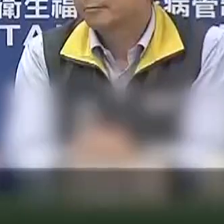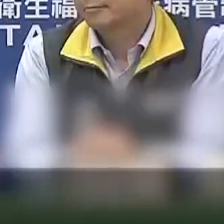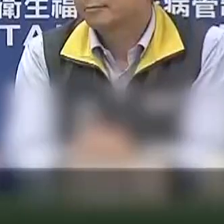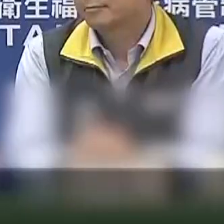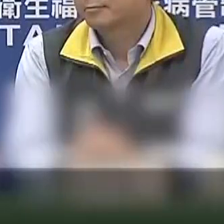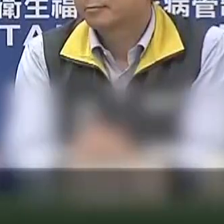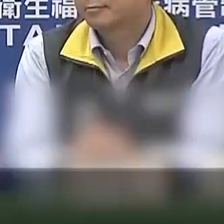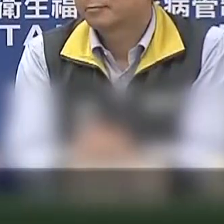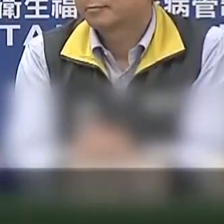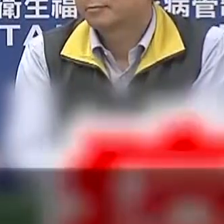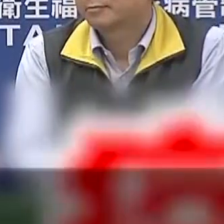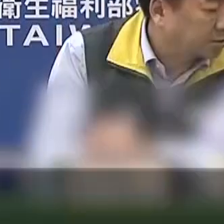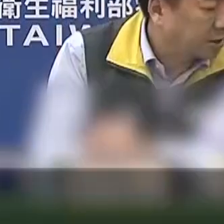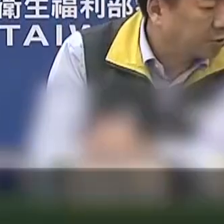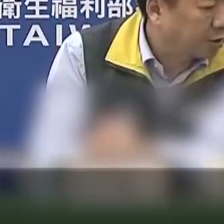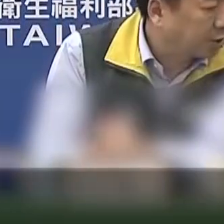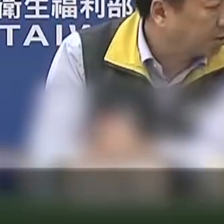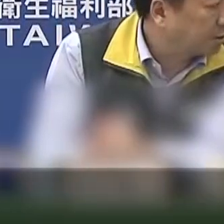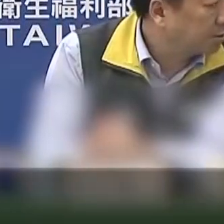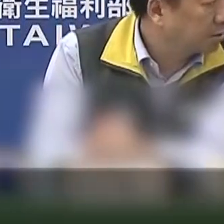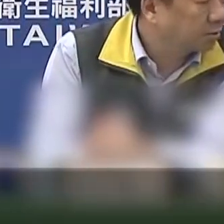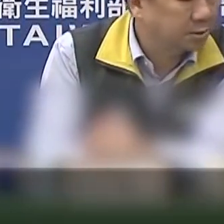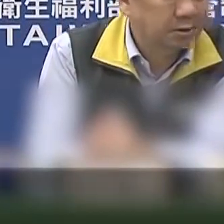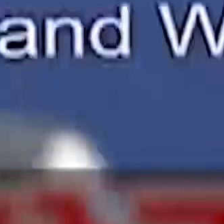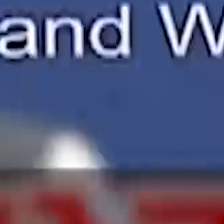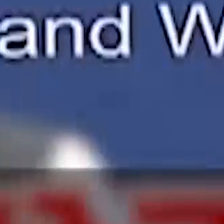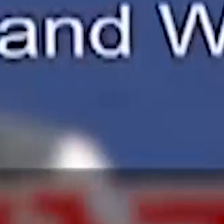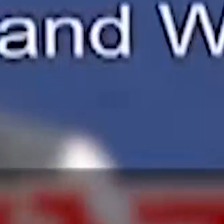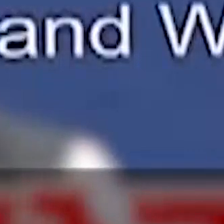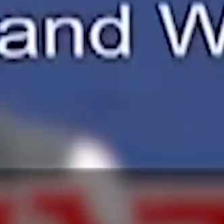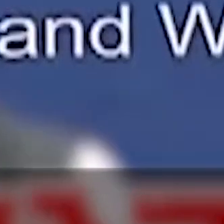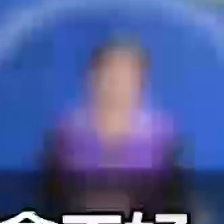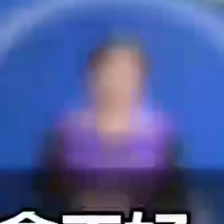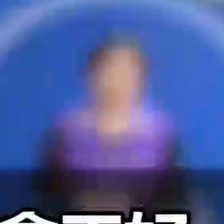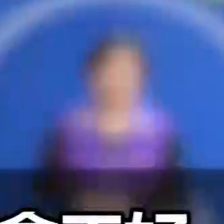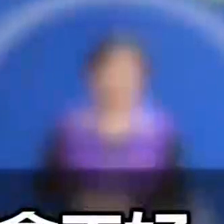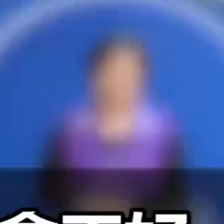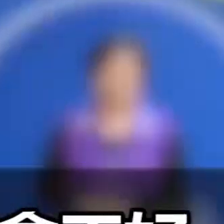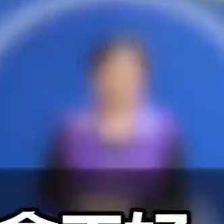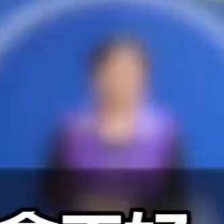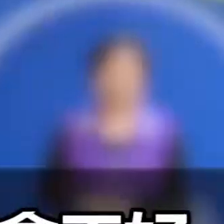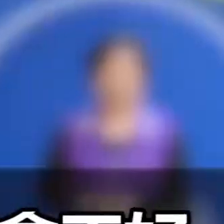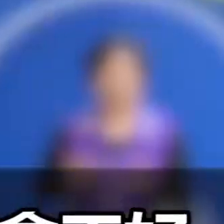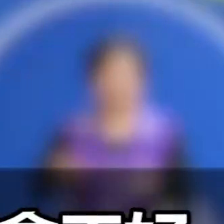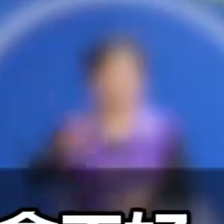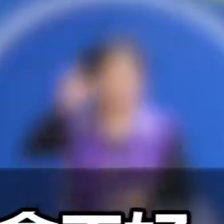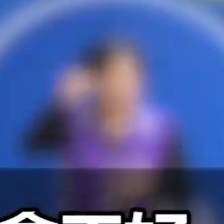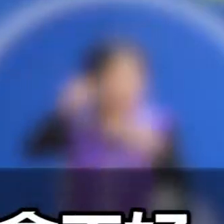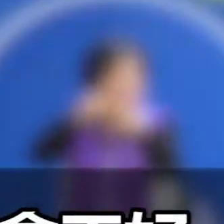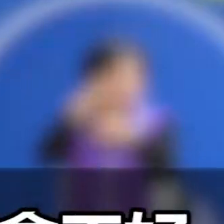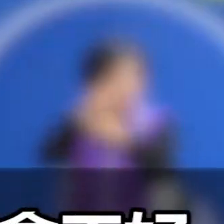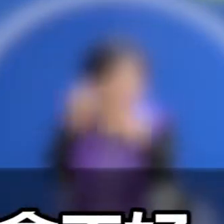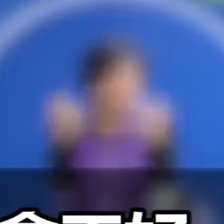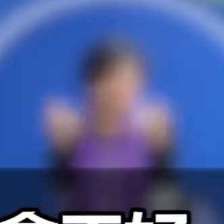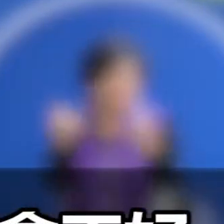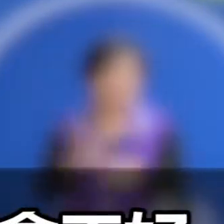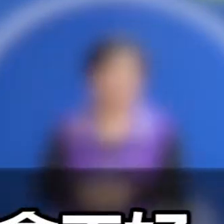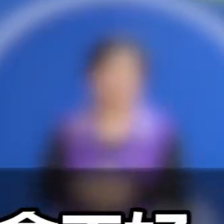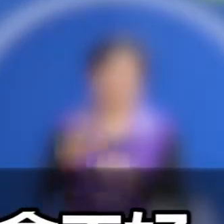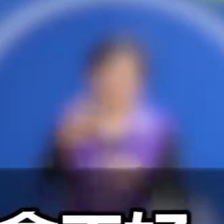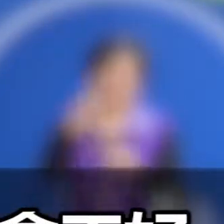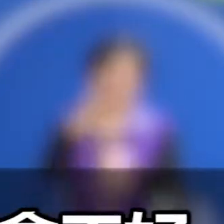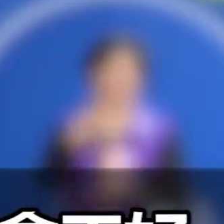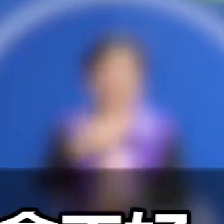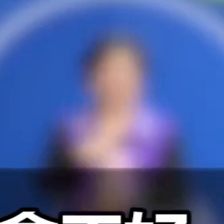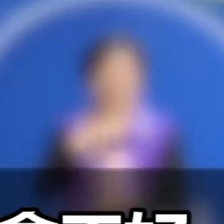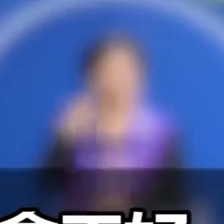就跟你讲，这是居家检疫的在家里弄到说开趴，这也是太过分了。今天是愚人节嘛，哈、哦。那有时候我大